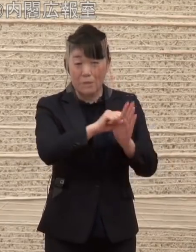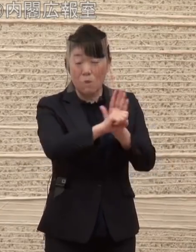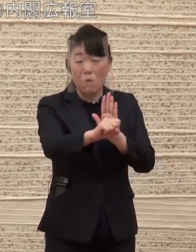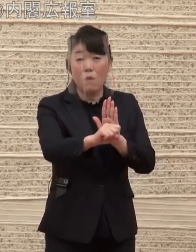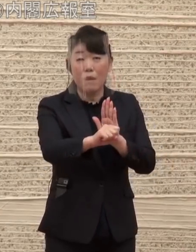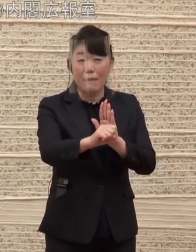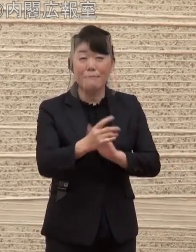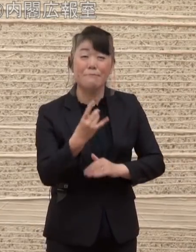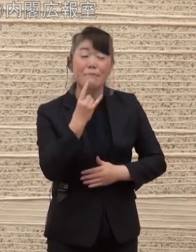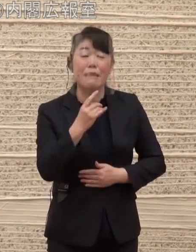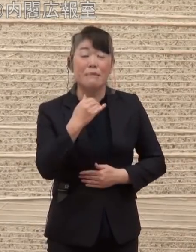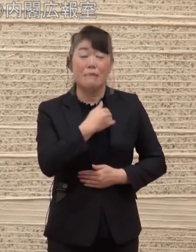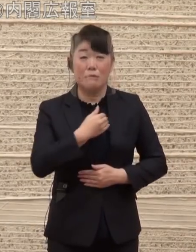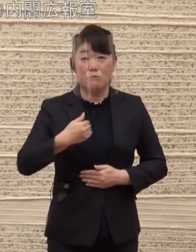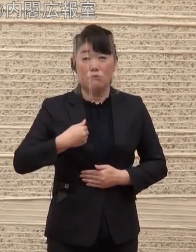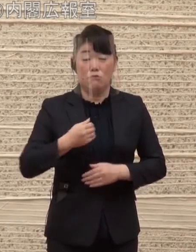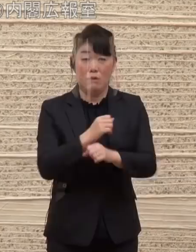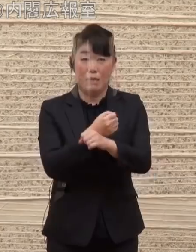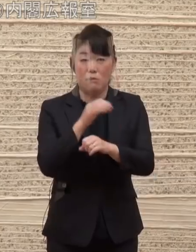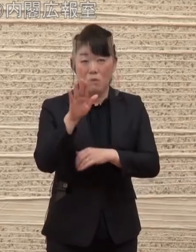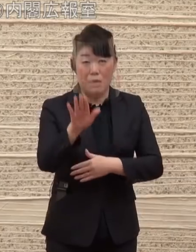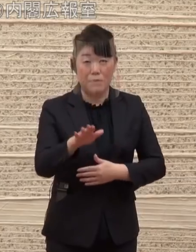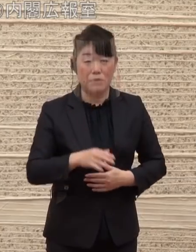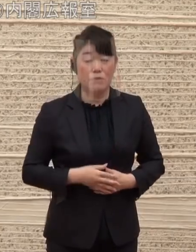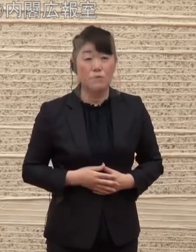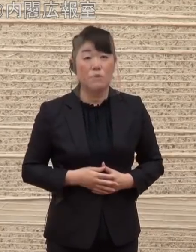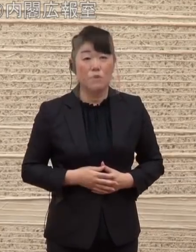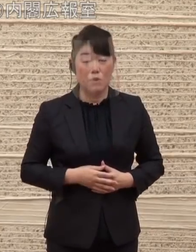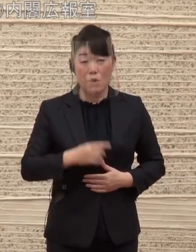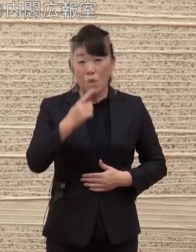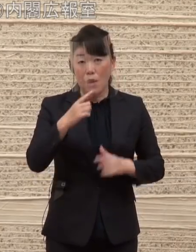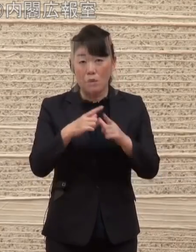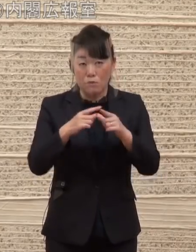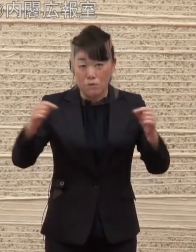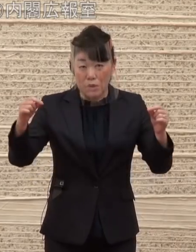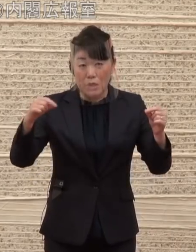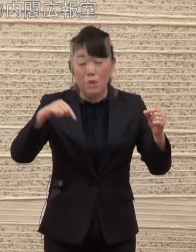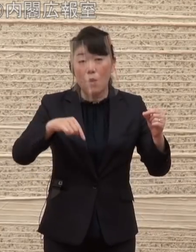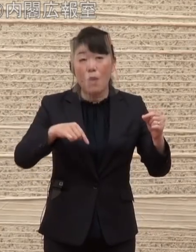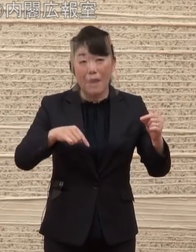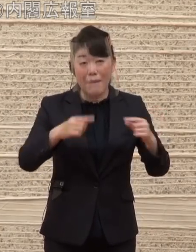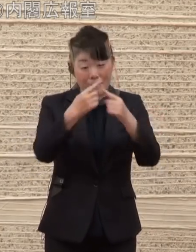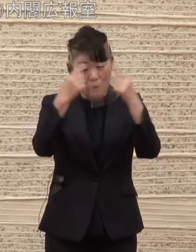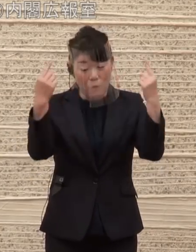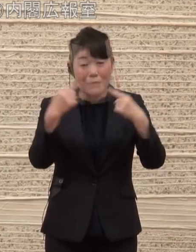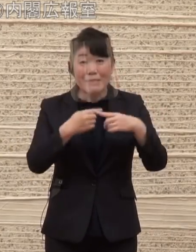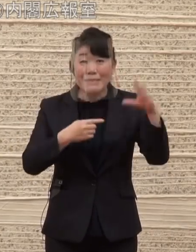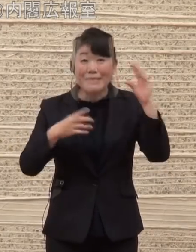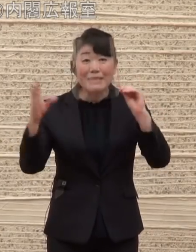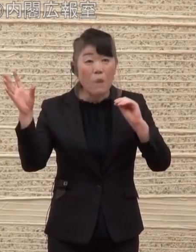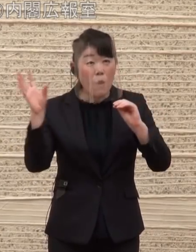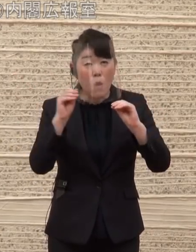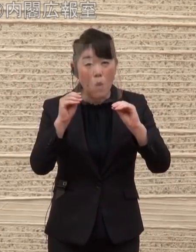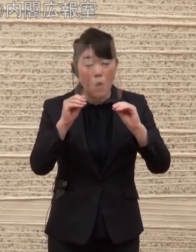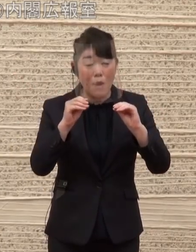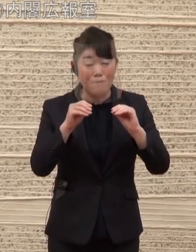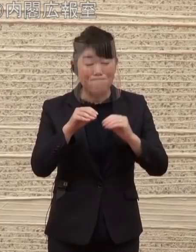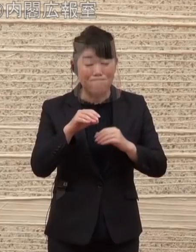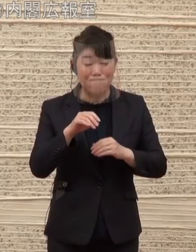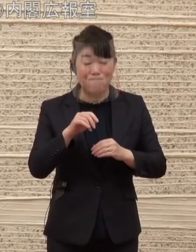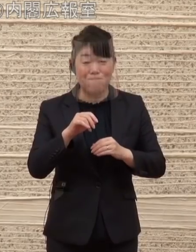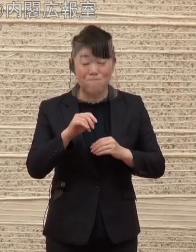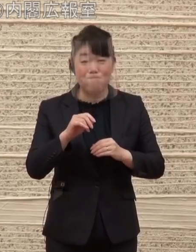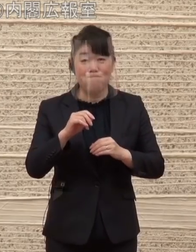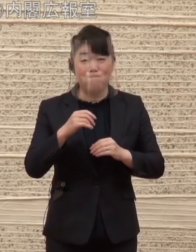研究があります涌井では個人情報は全く取得しない